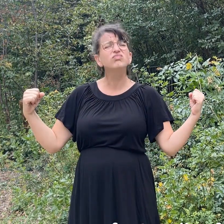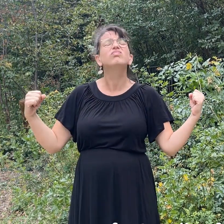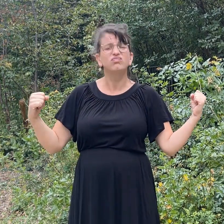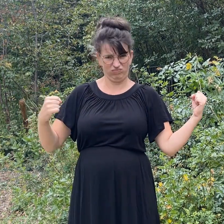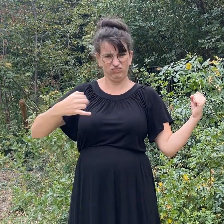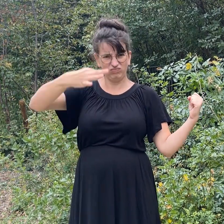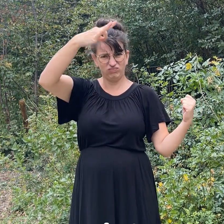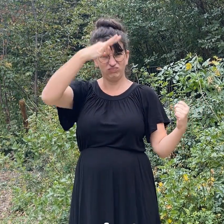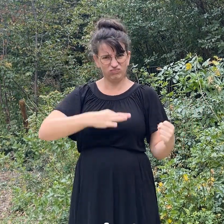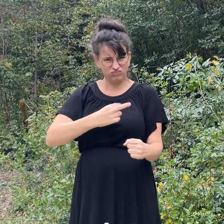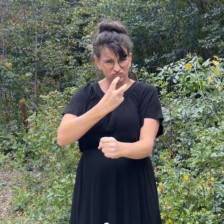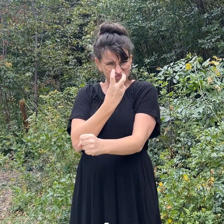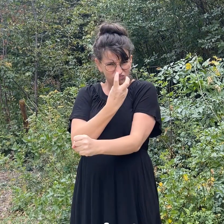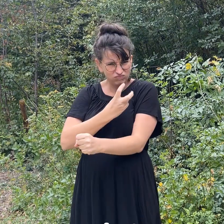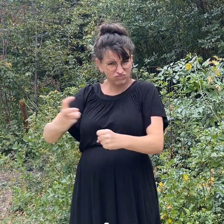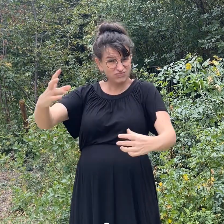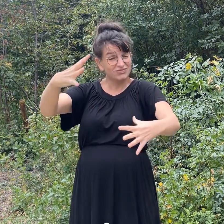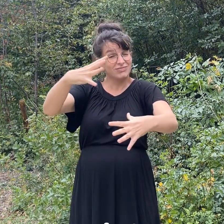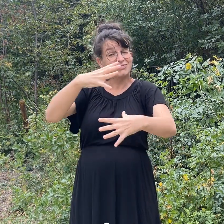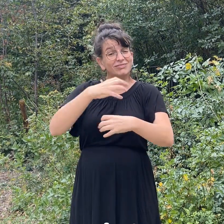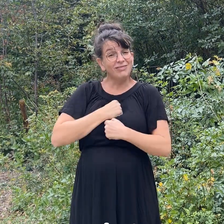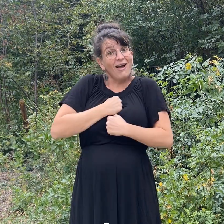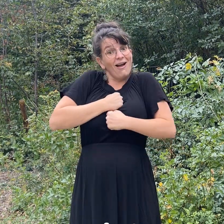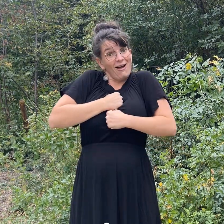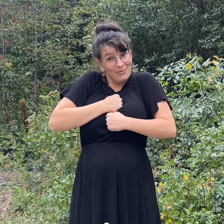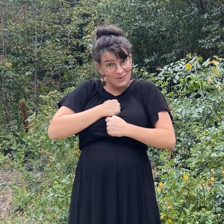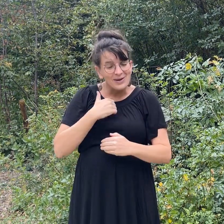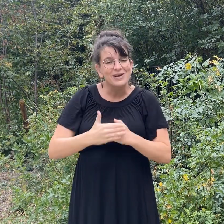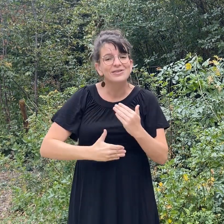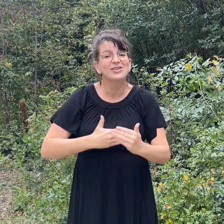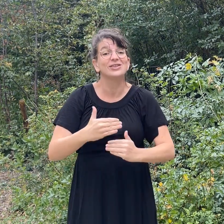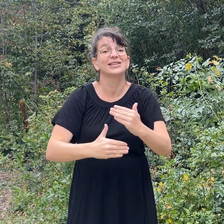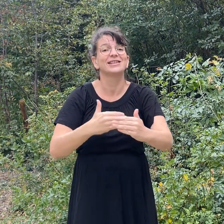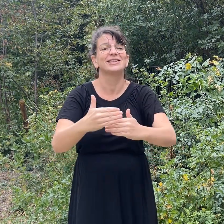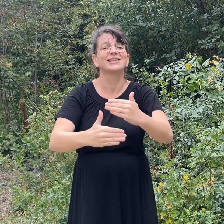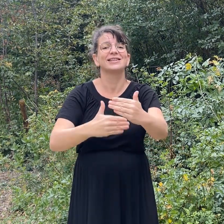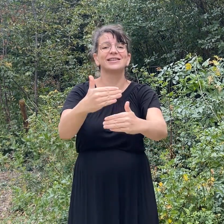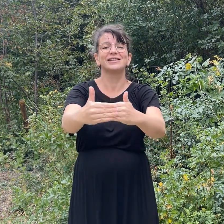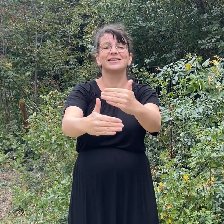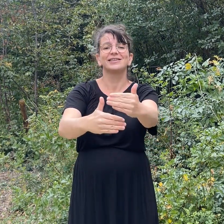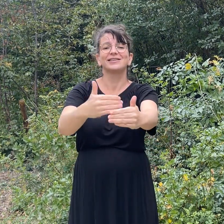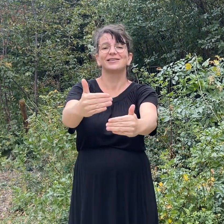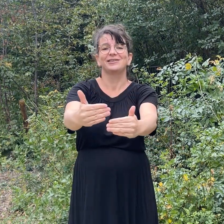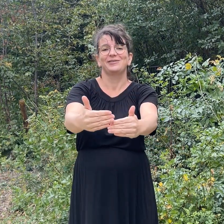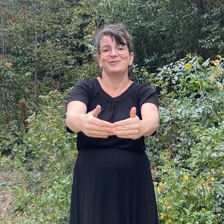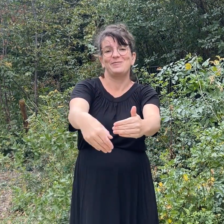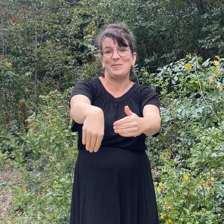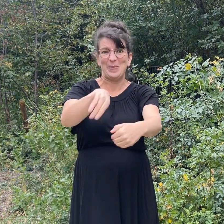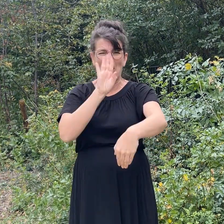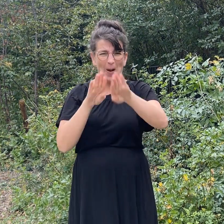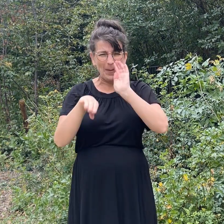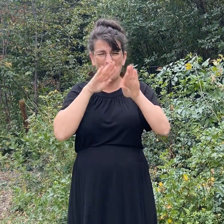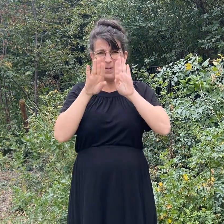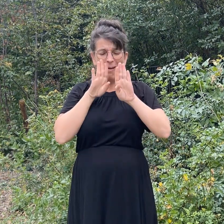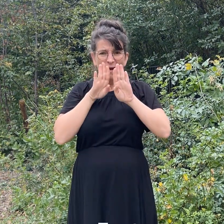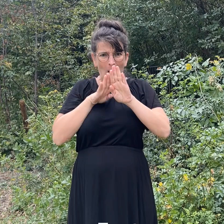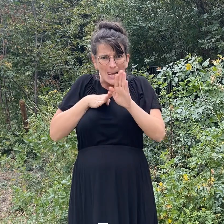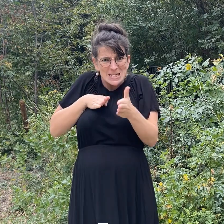franco, faut oser se risquer pour avancer. Faut se